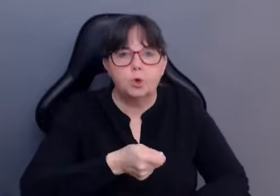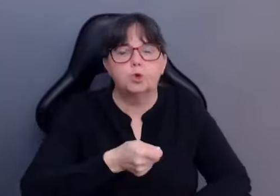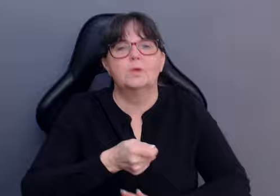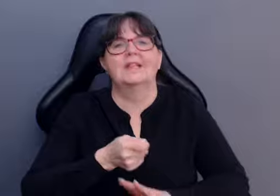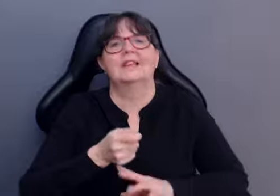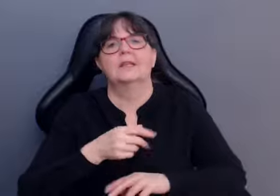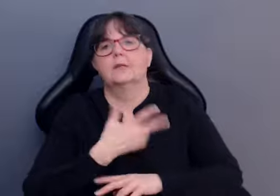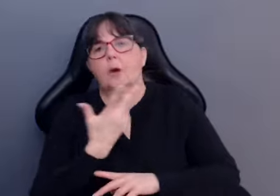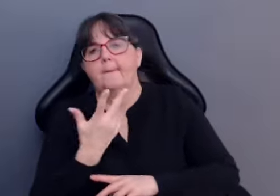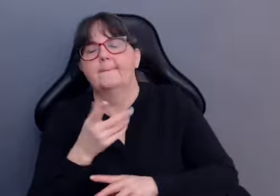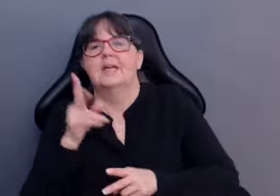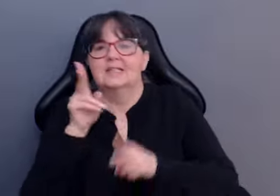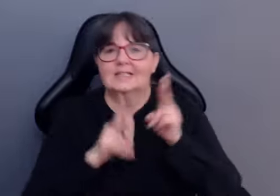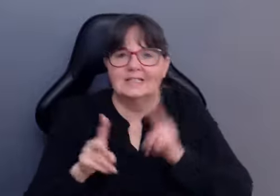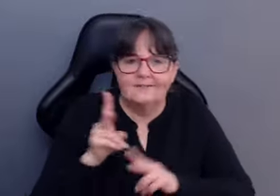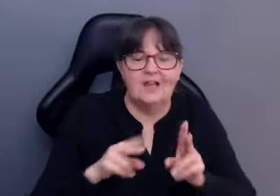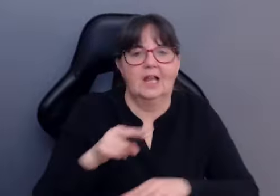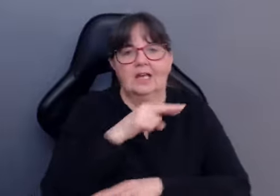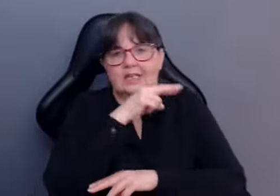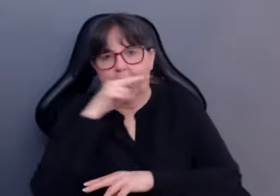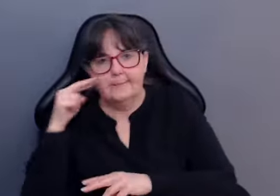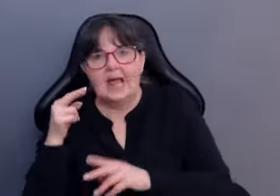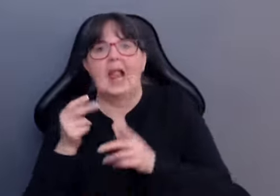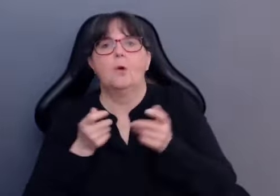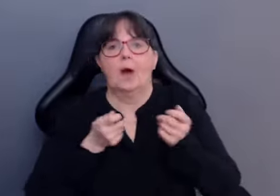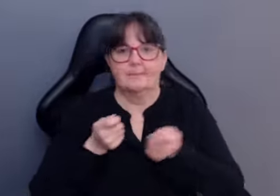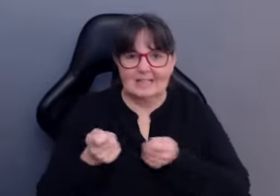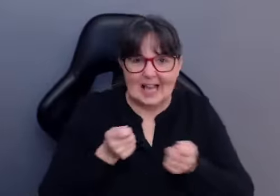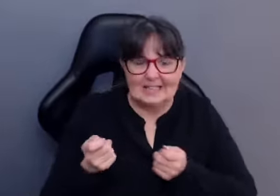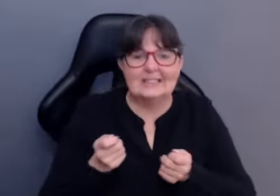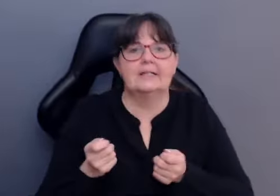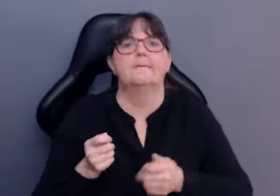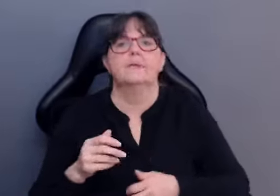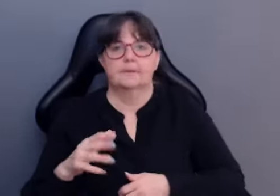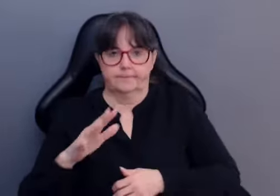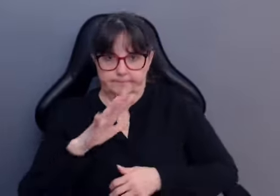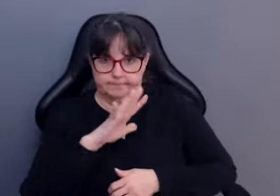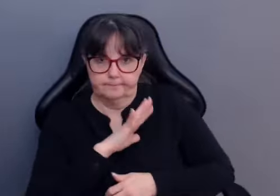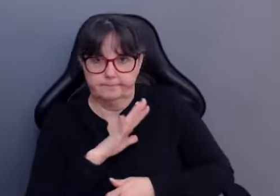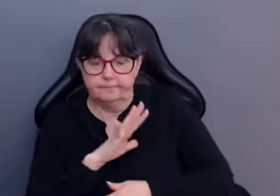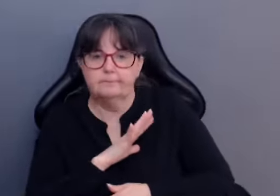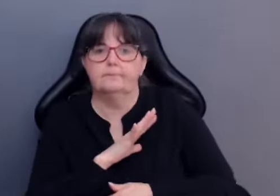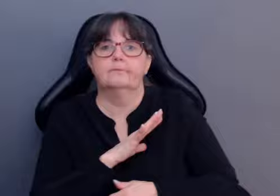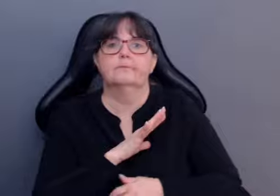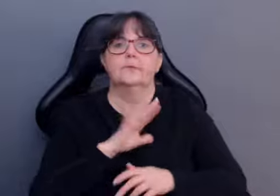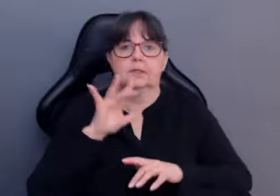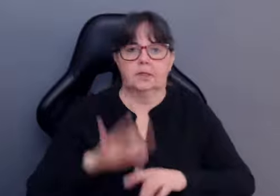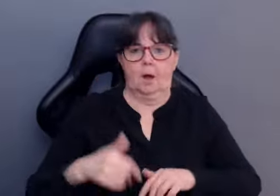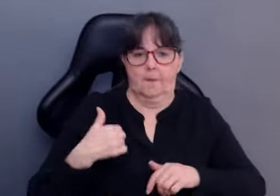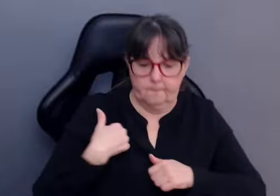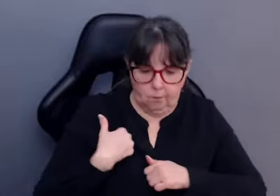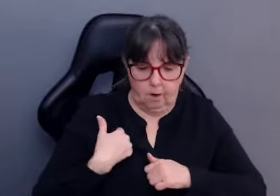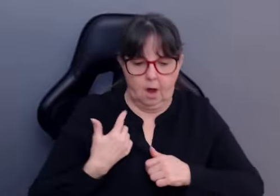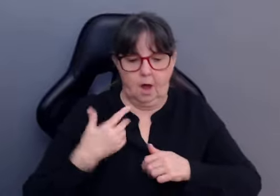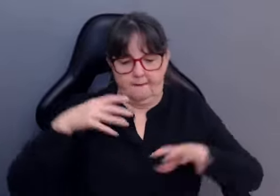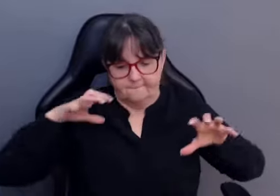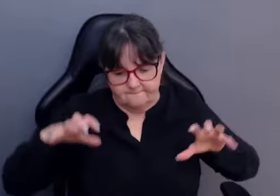criminelle ou administrative à laquelle ils étaient partis dans l'exercice de leurs fonctions,